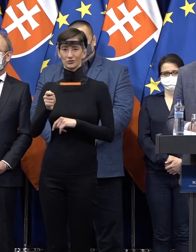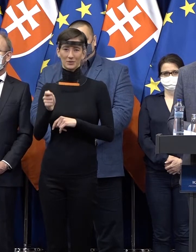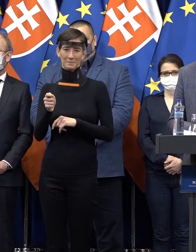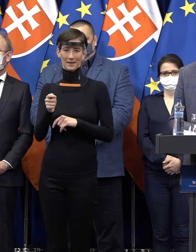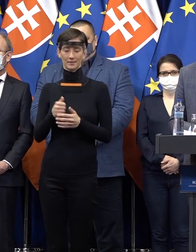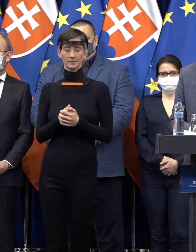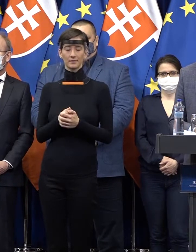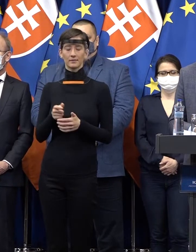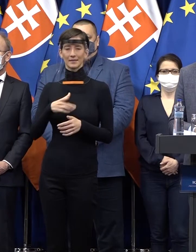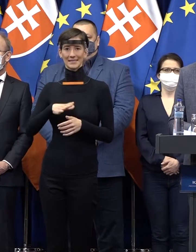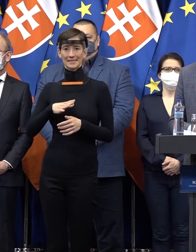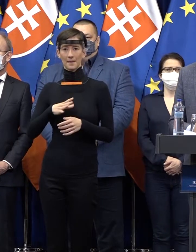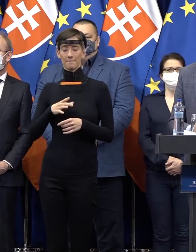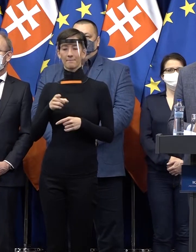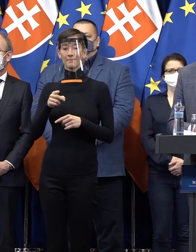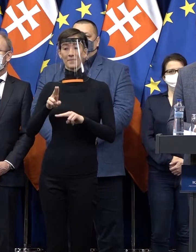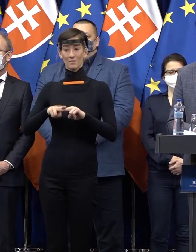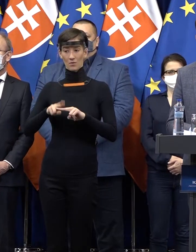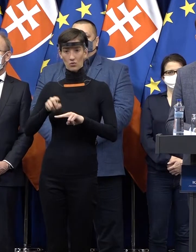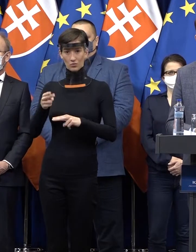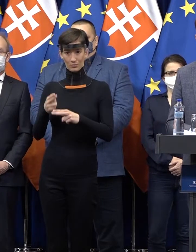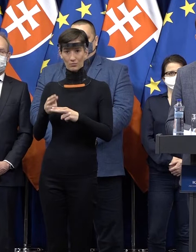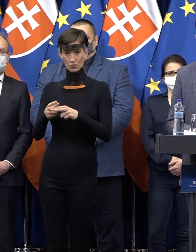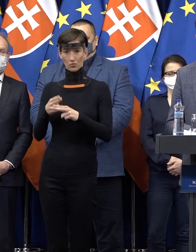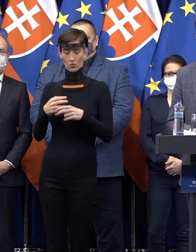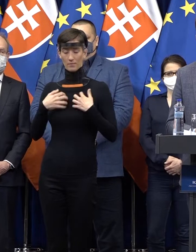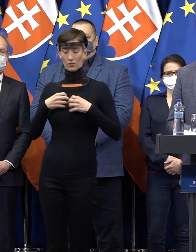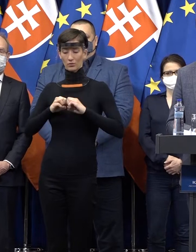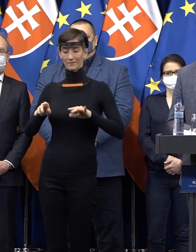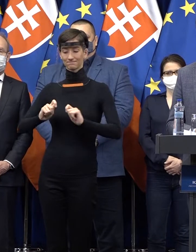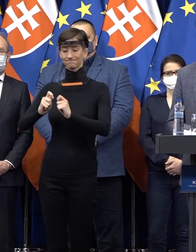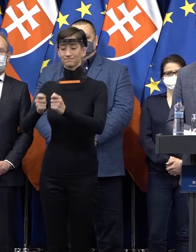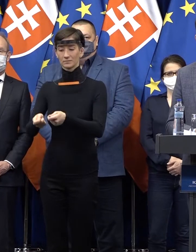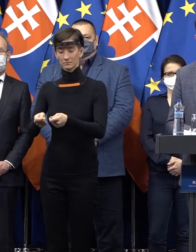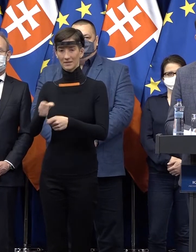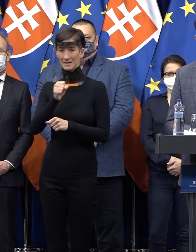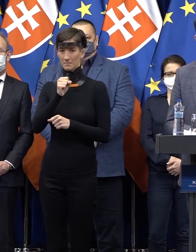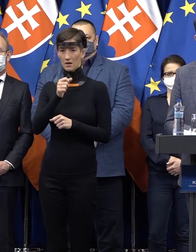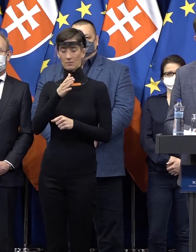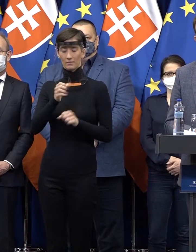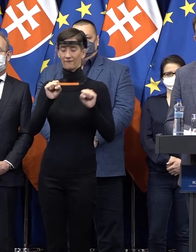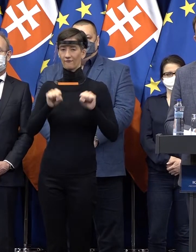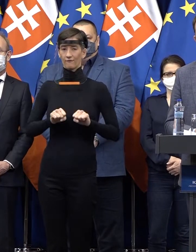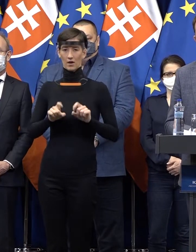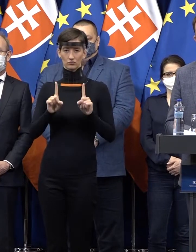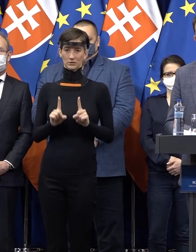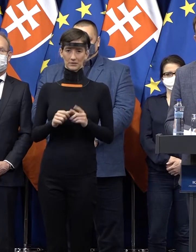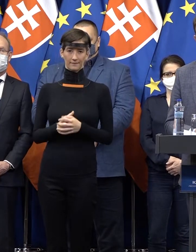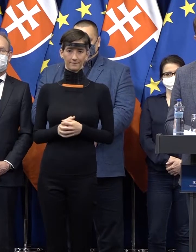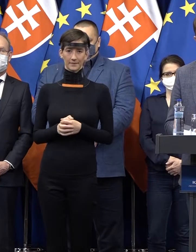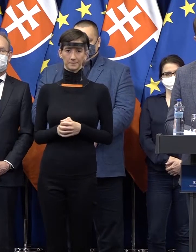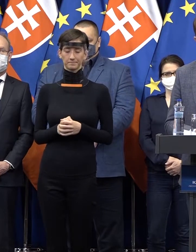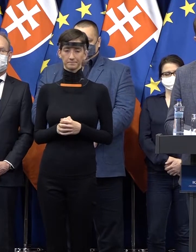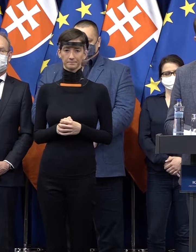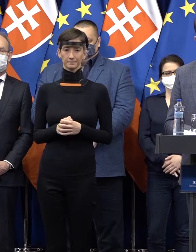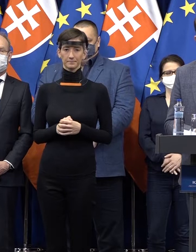to možno vidieť nie je, ale keď ten vírus na babičku prenesieme, tak asi by to nebol úplne vhodný darček.